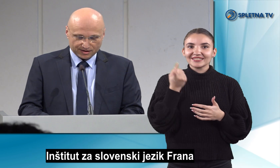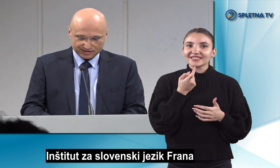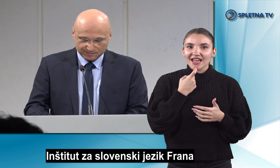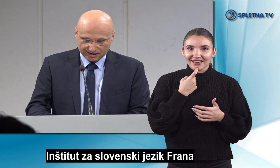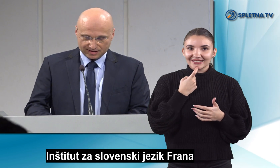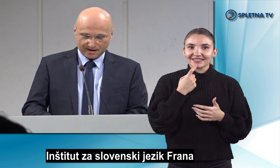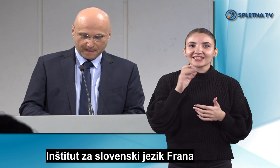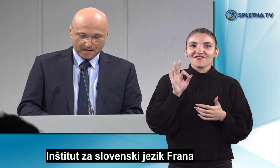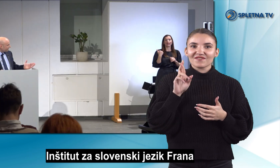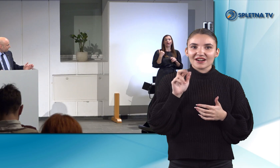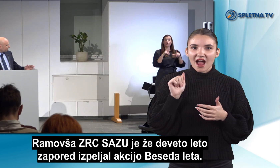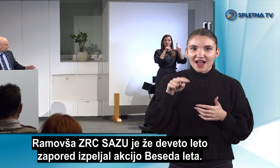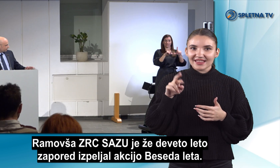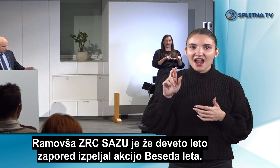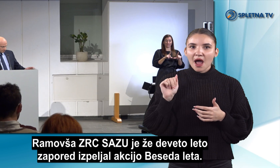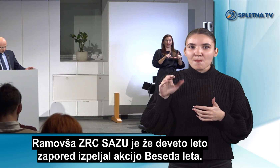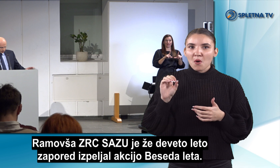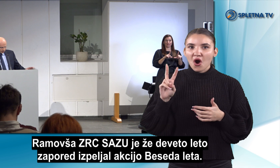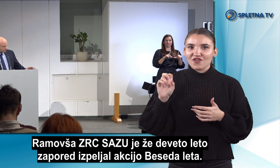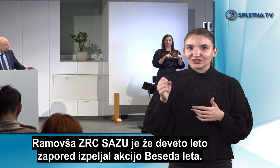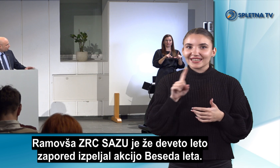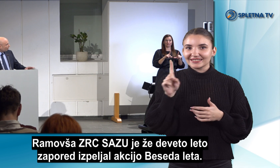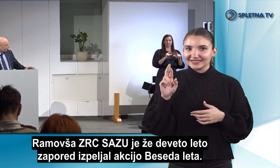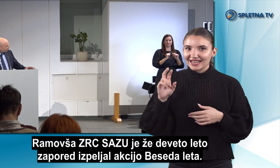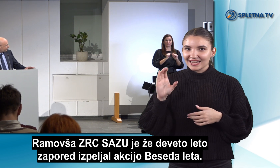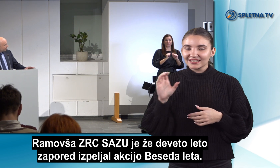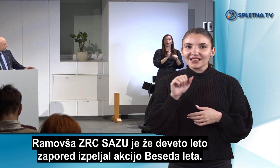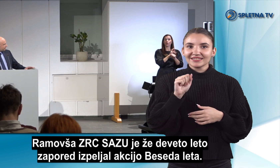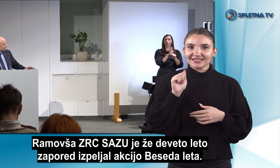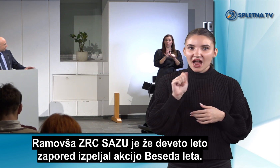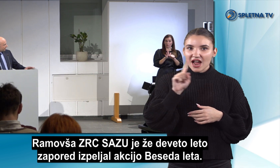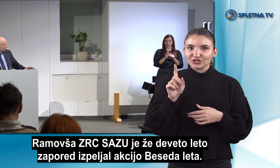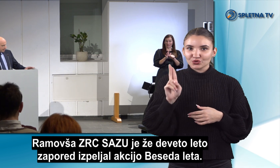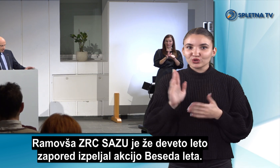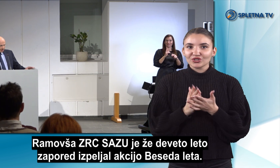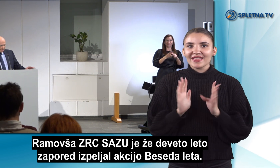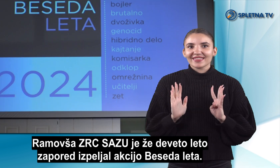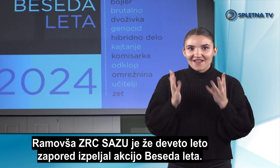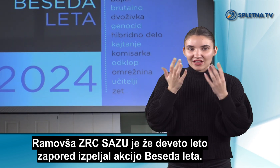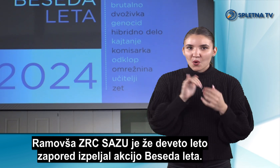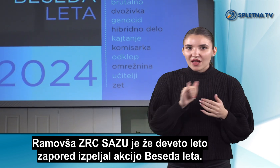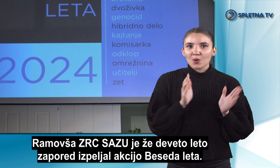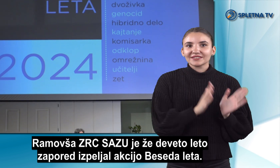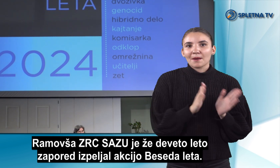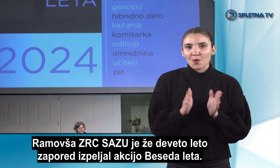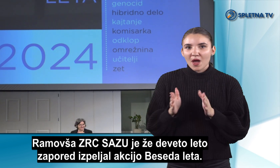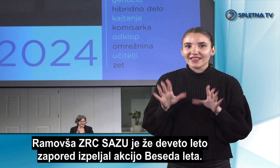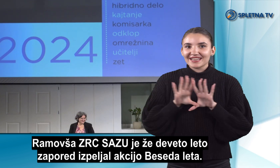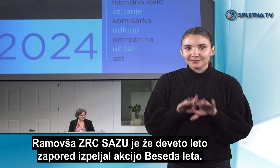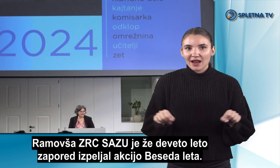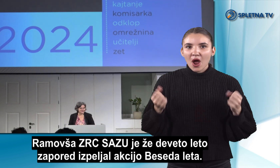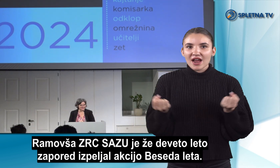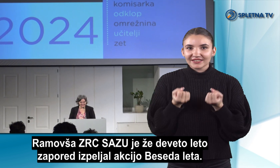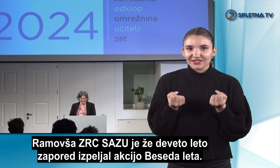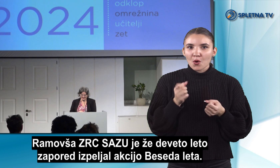Inštitut za slovenski jezik Frana Ramovša ZRC SAZU je že 9. leto zapored izpeljalo akcijo